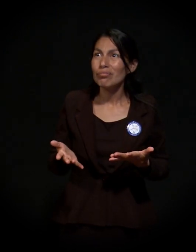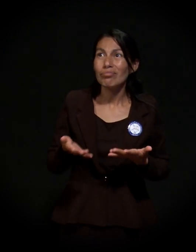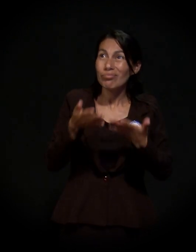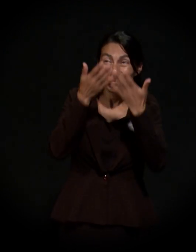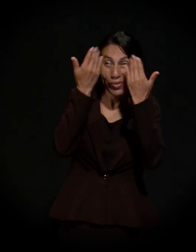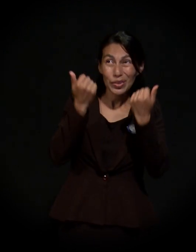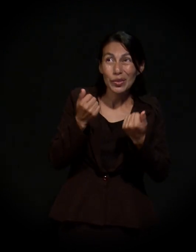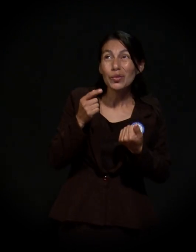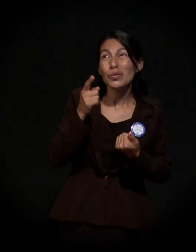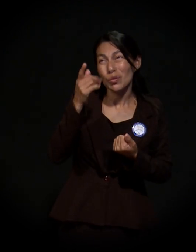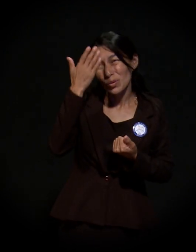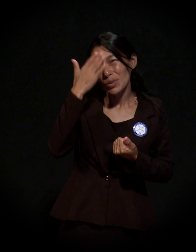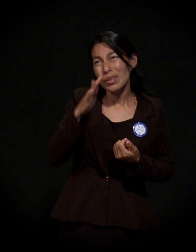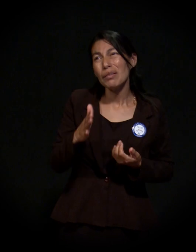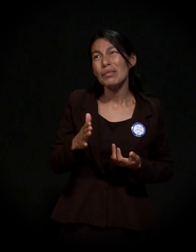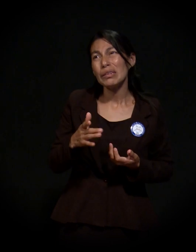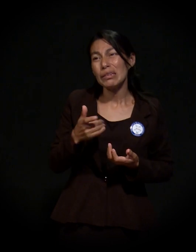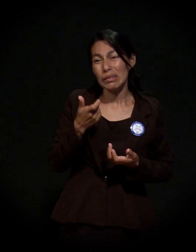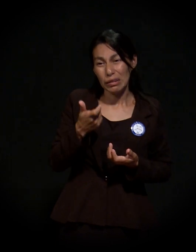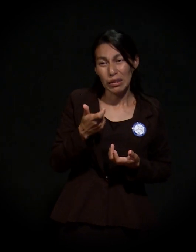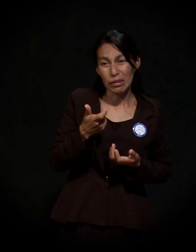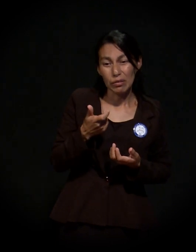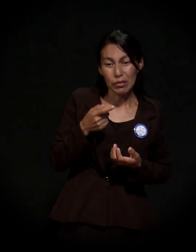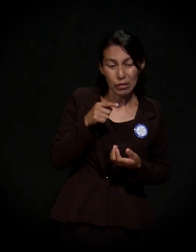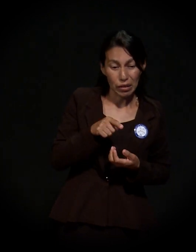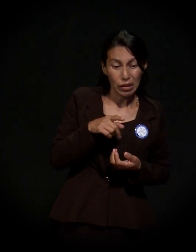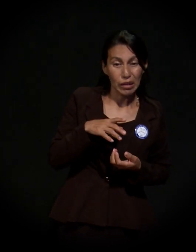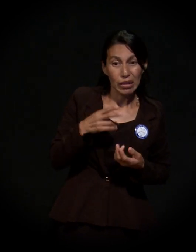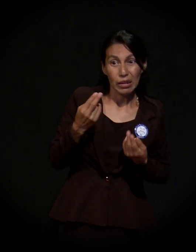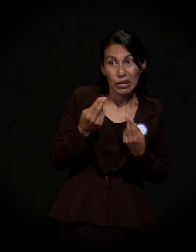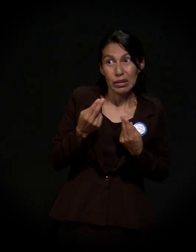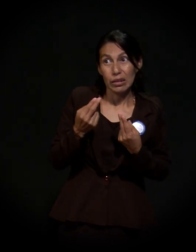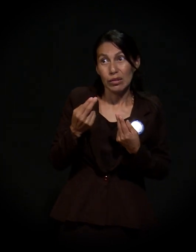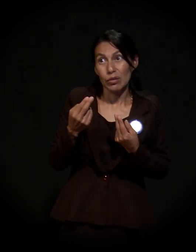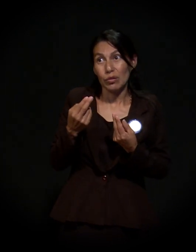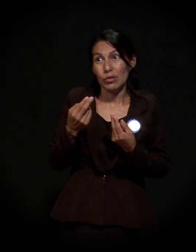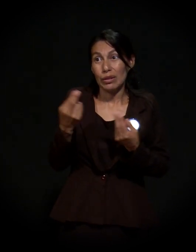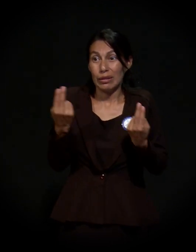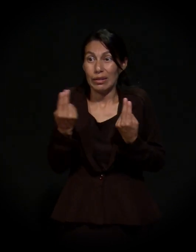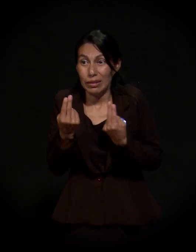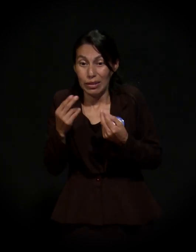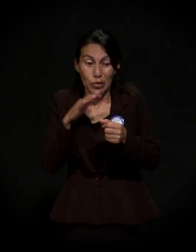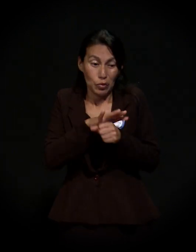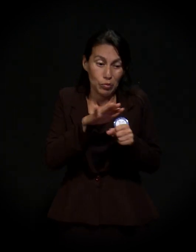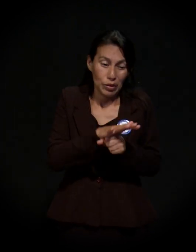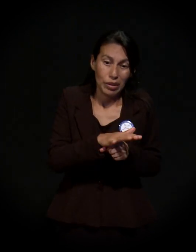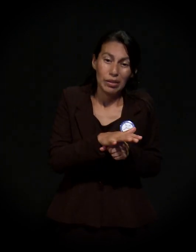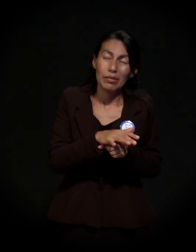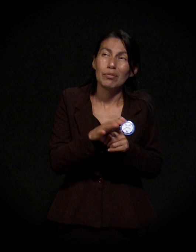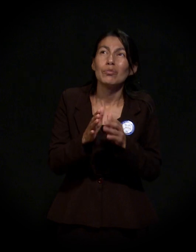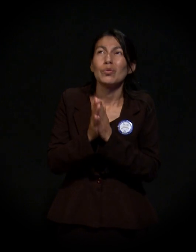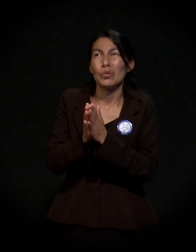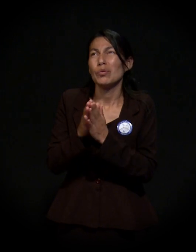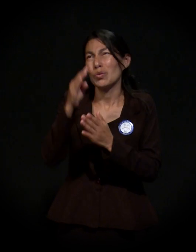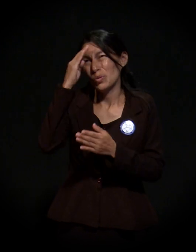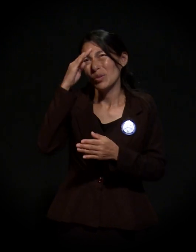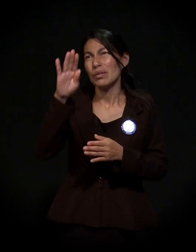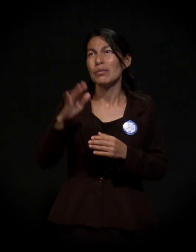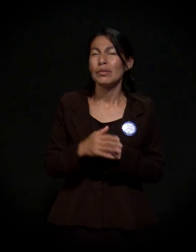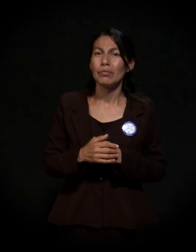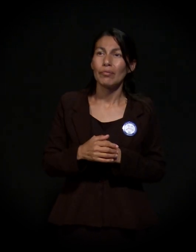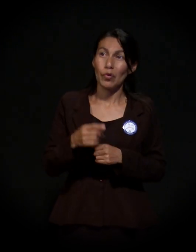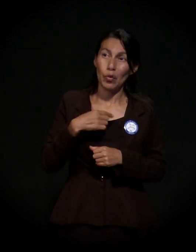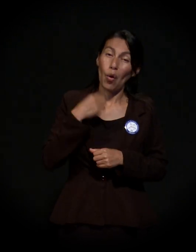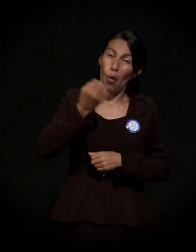ese dinero que necesito para resolver algunas necesidades. Así que oré y oré